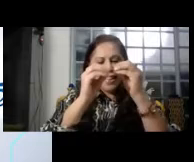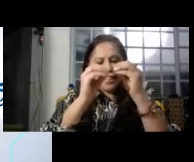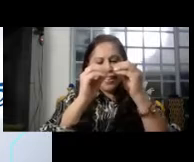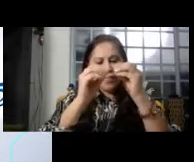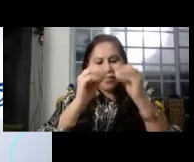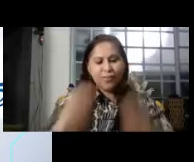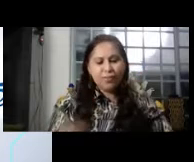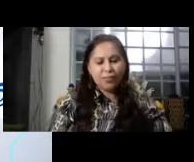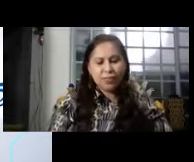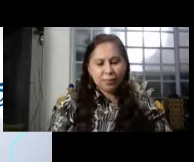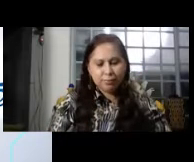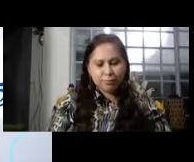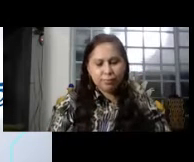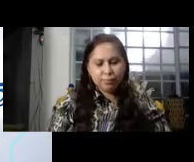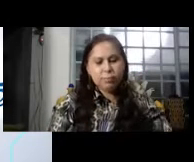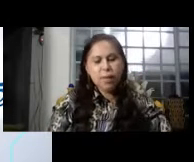Então,